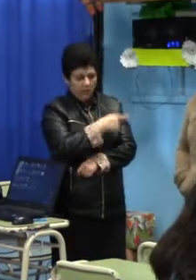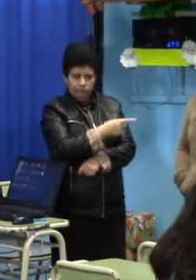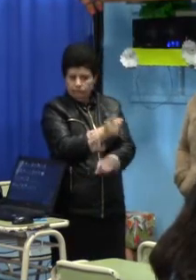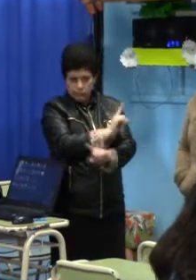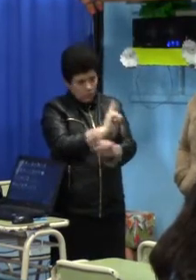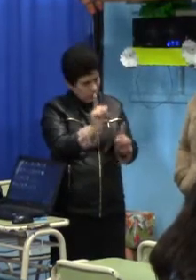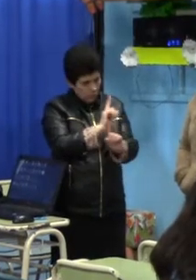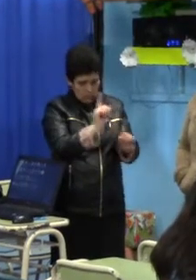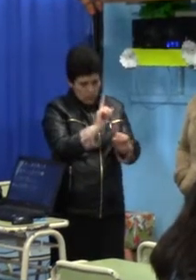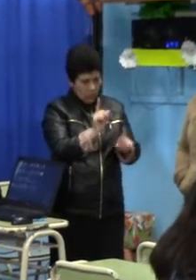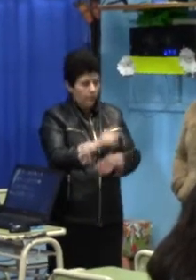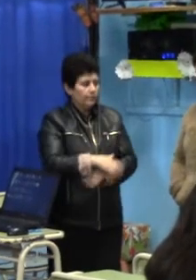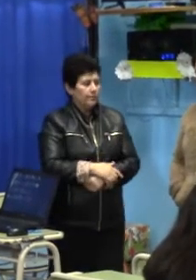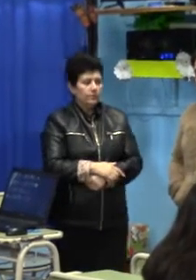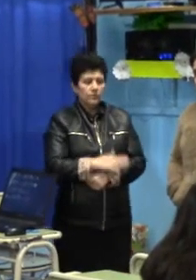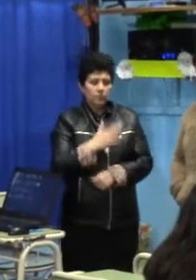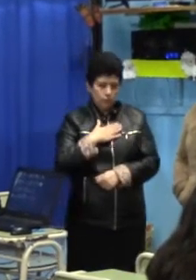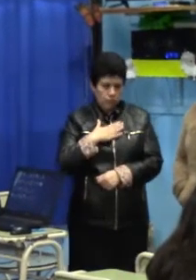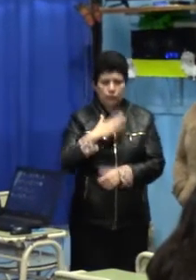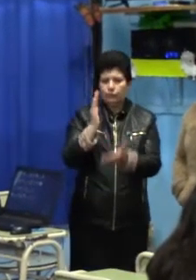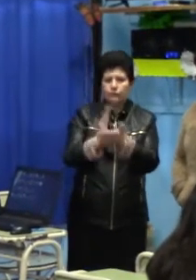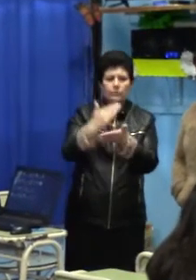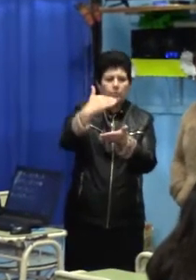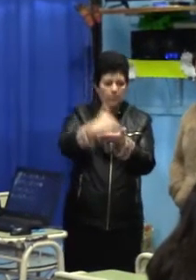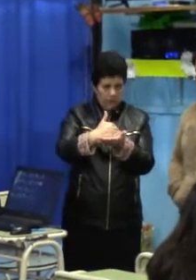parte, ¿sí?